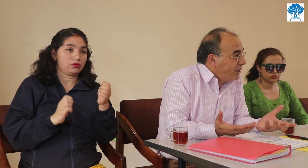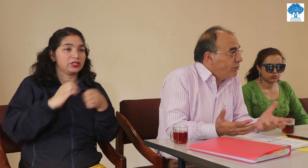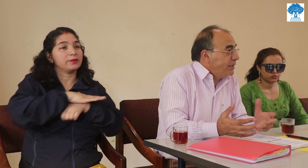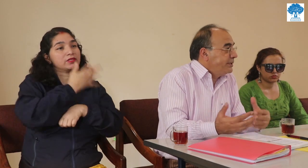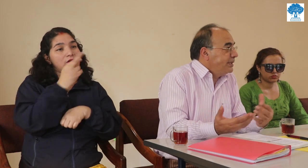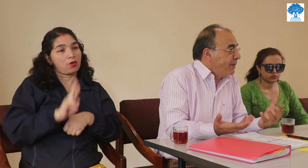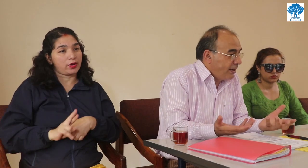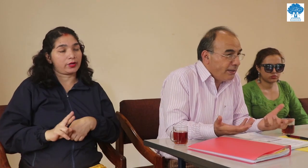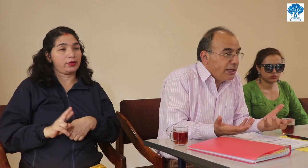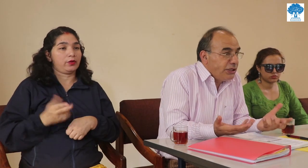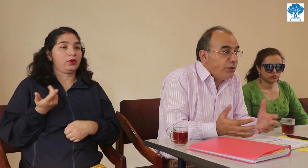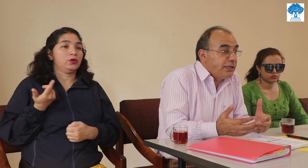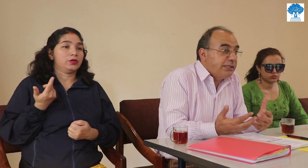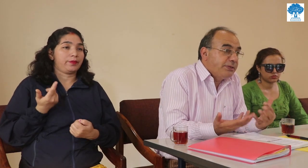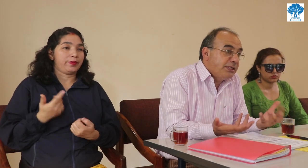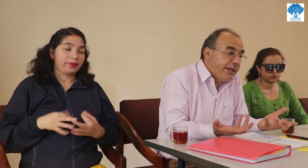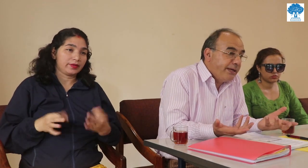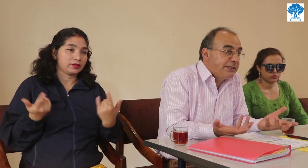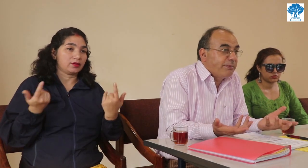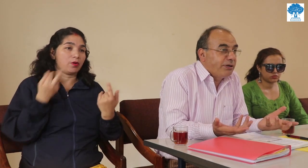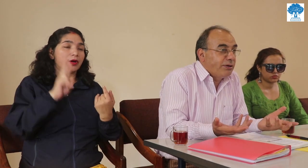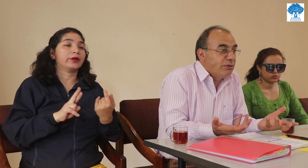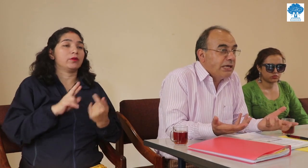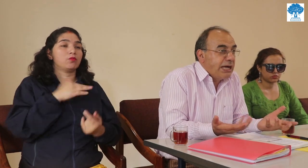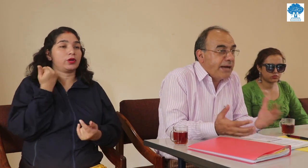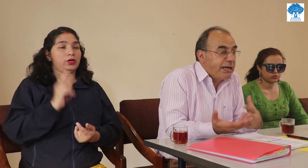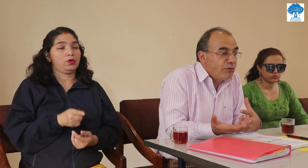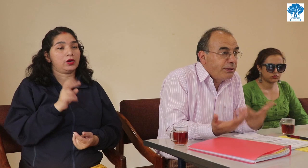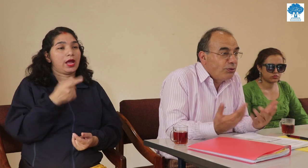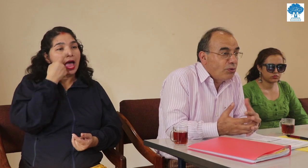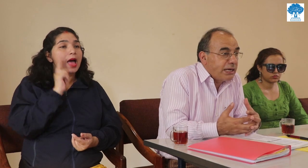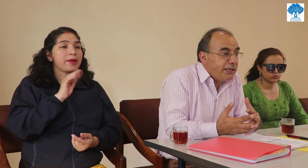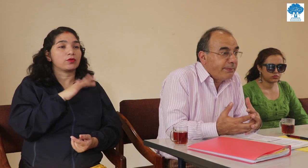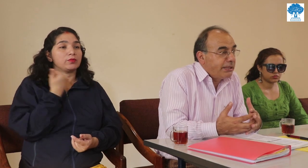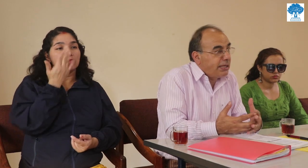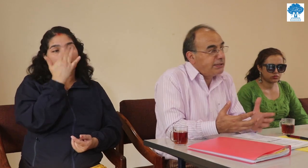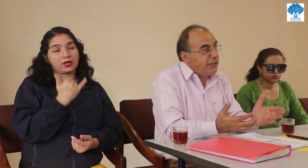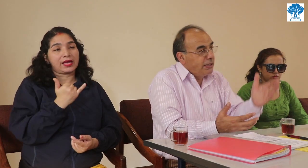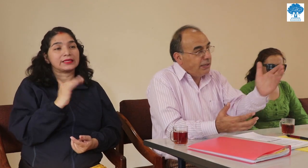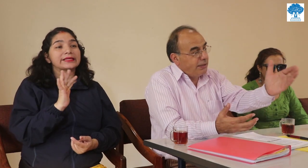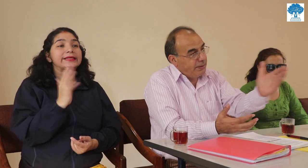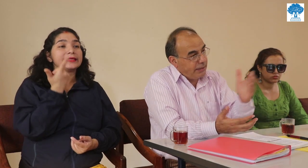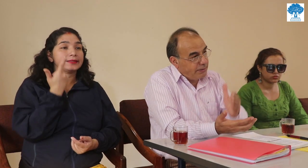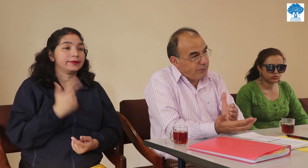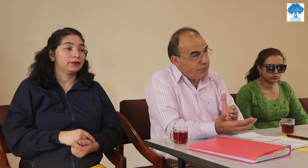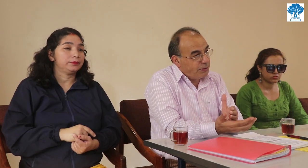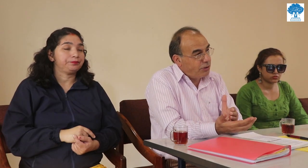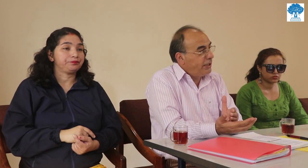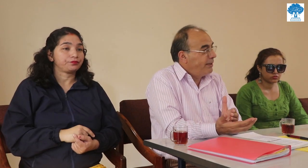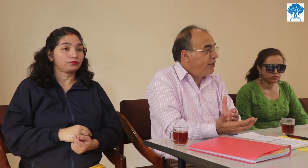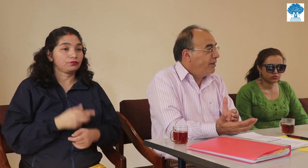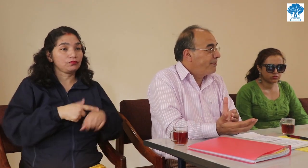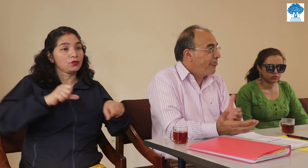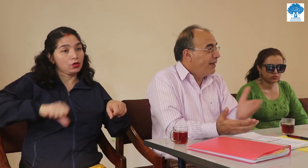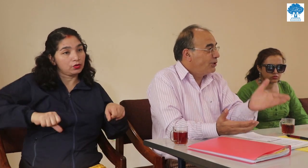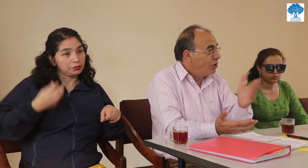बच्चा मर्ने हो, सेप्सिस भएर, न्युनेटल सेप्सिस भएरै बच्चा मर्ने हो. आमाहरूको मृत्युको कारण के भन्दाखेरि चाहिँ रगत